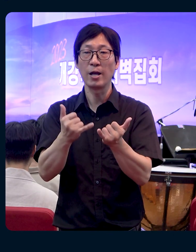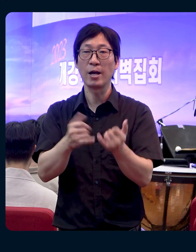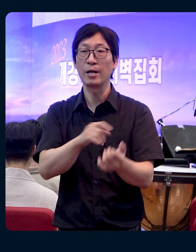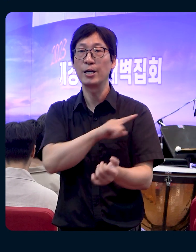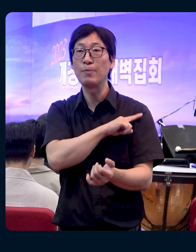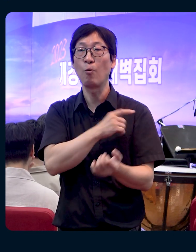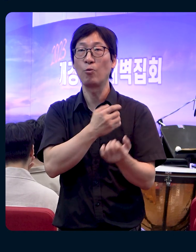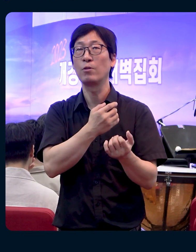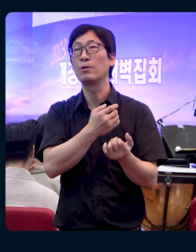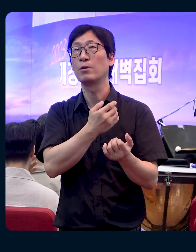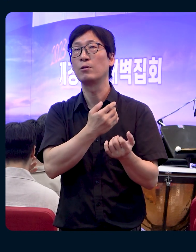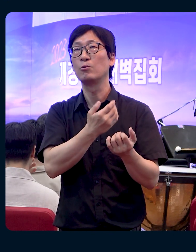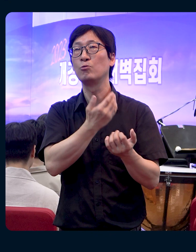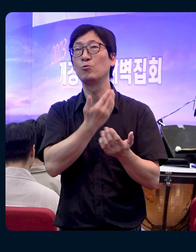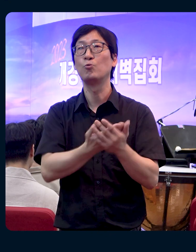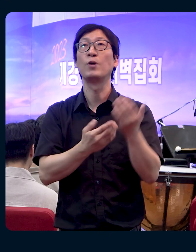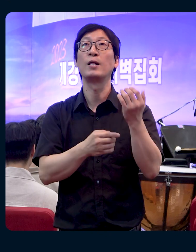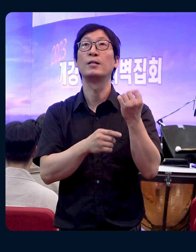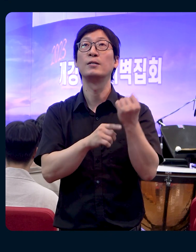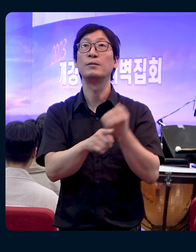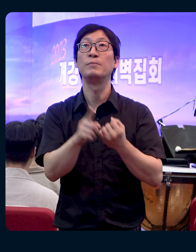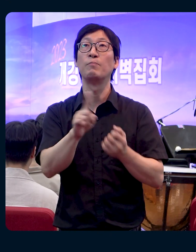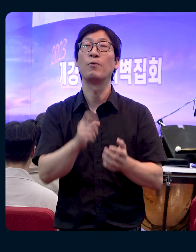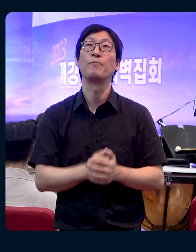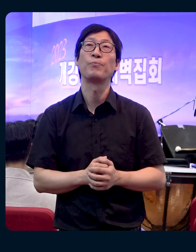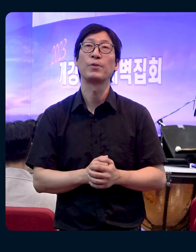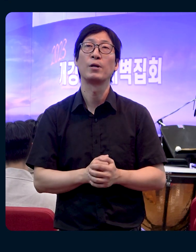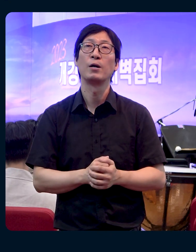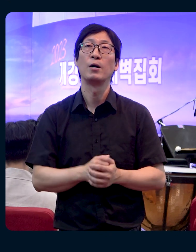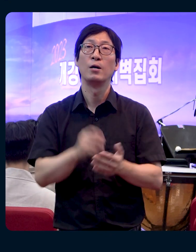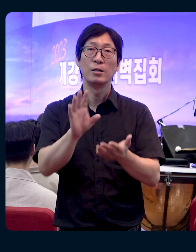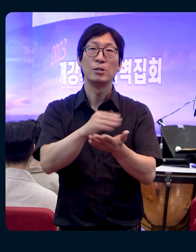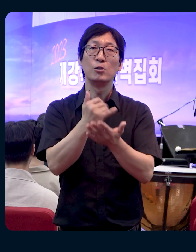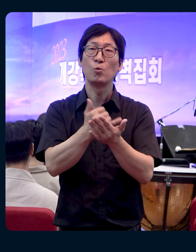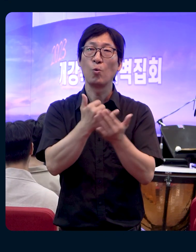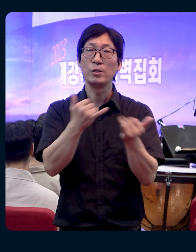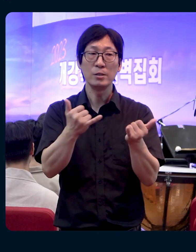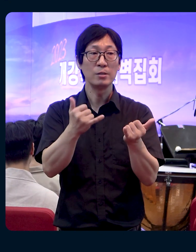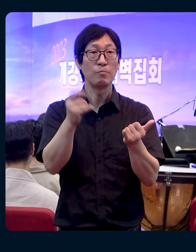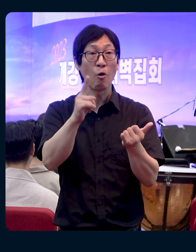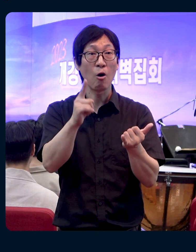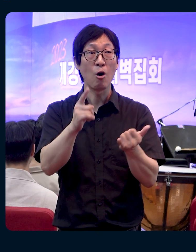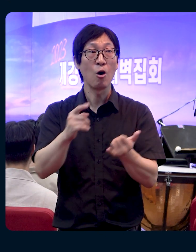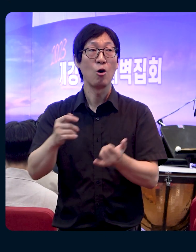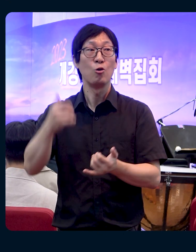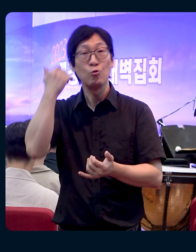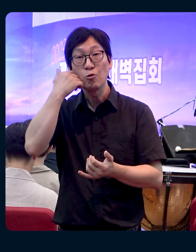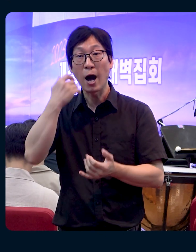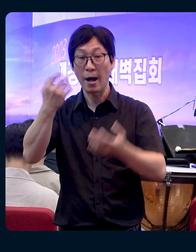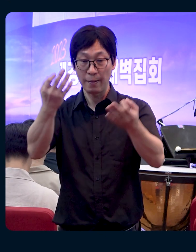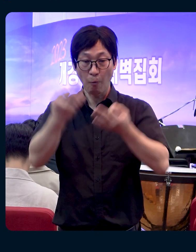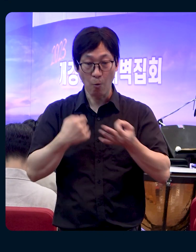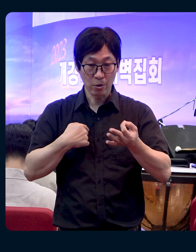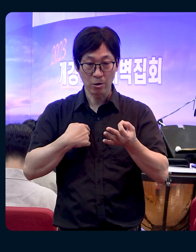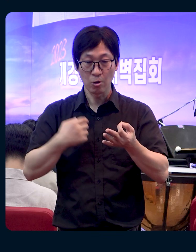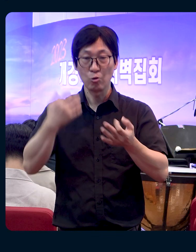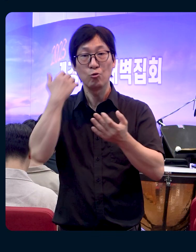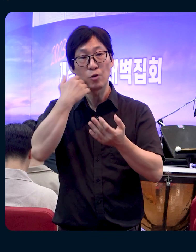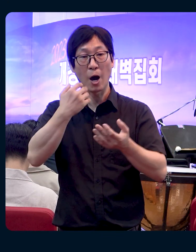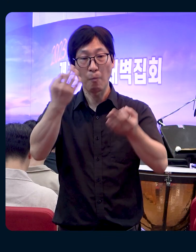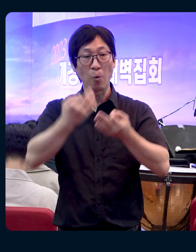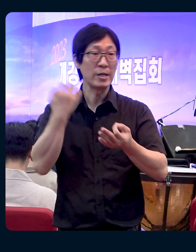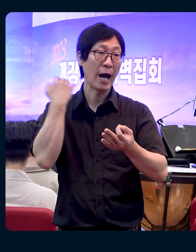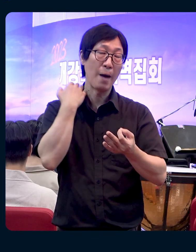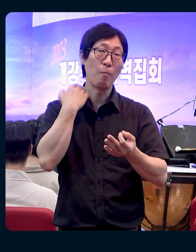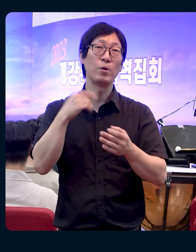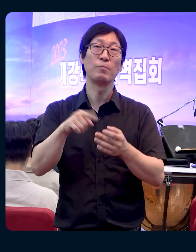모습이에요. 왜냐하면요, 그리스도인은 누구냐? 누가 보든 안 보든 그는 언제나 주님 앞에 서